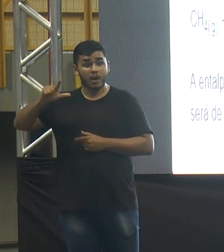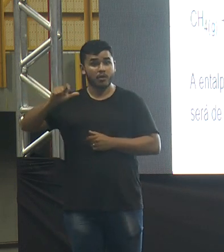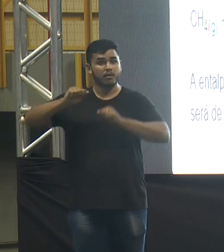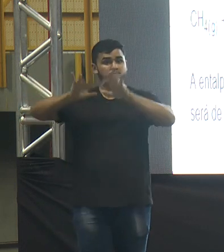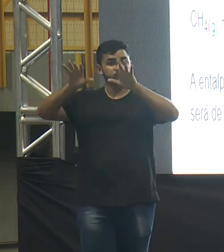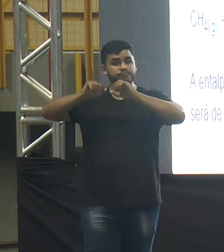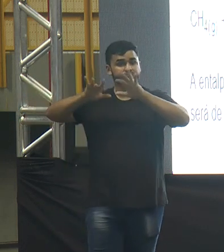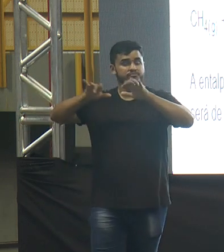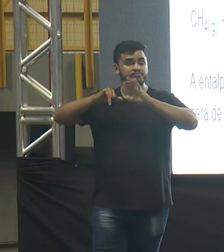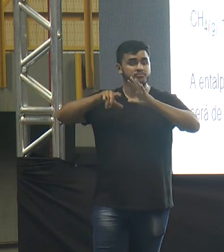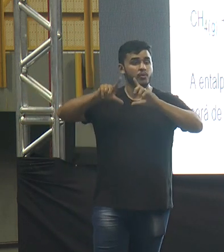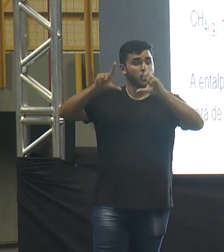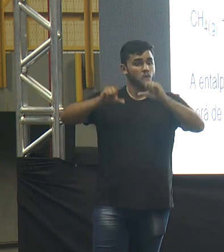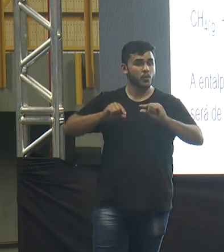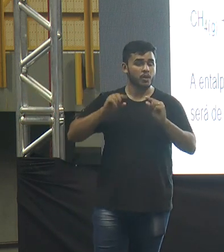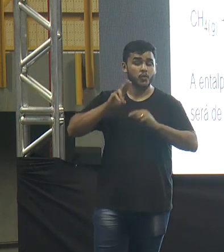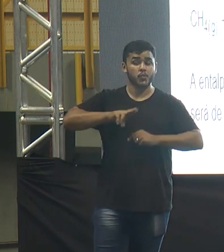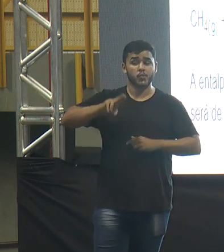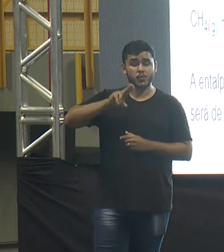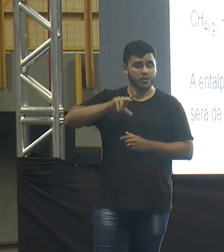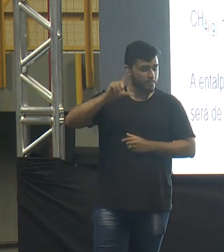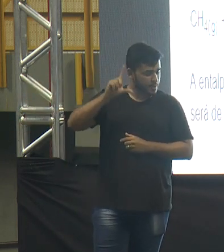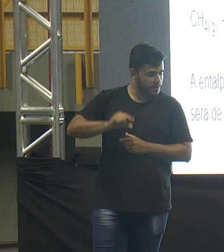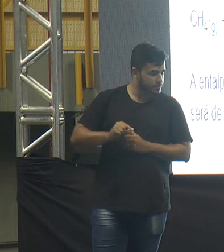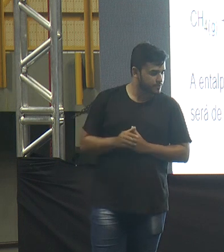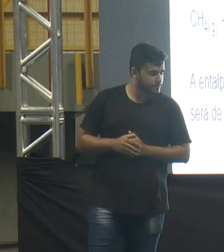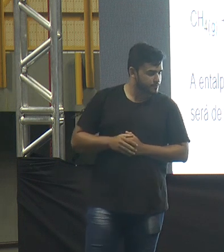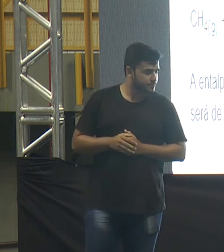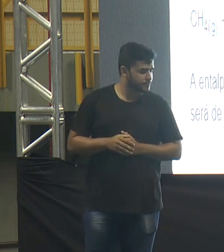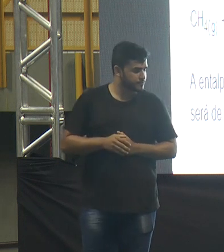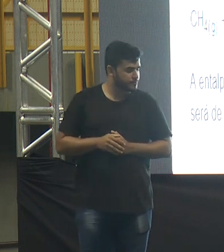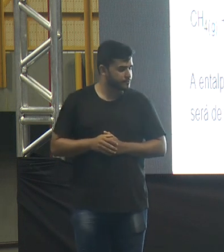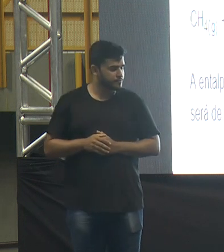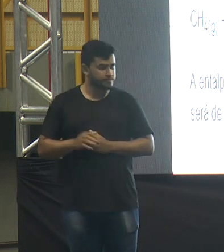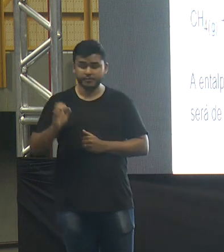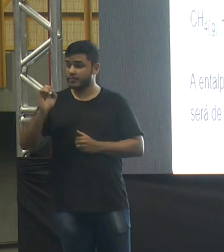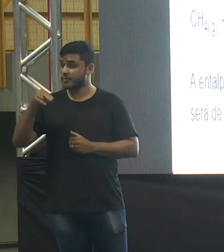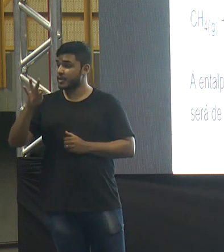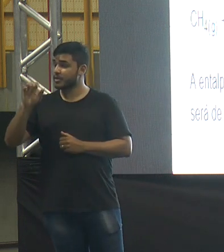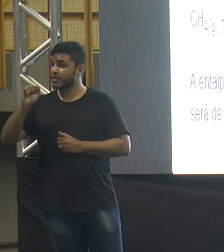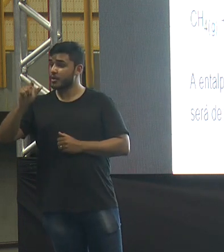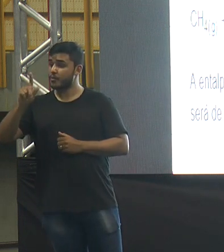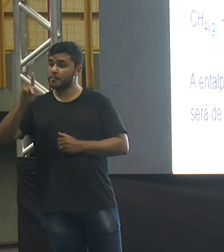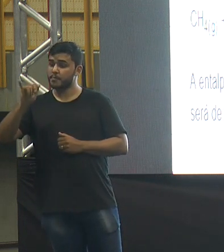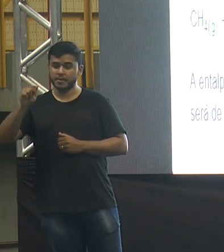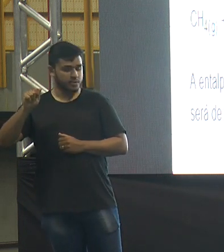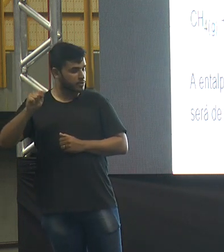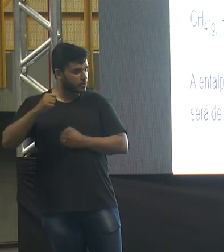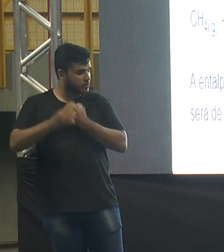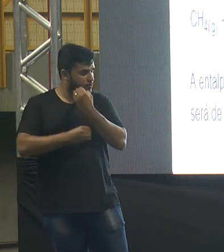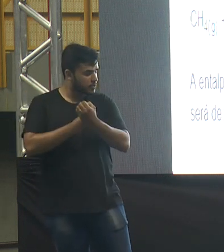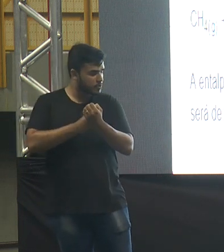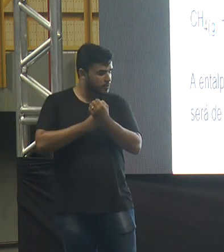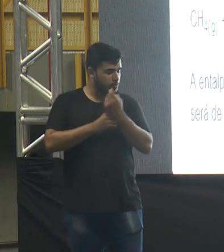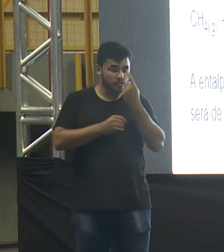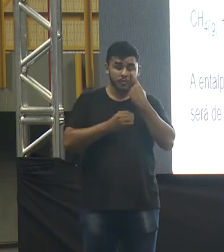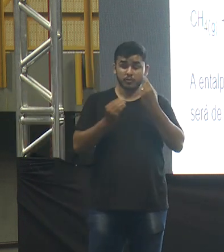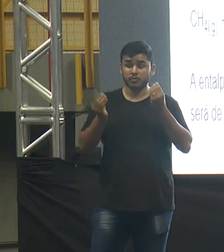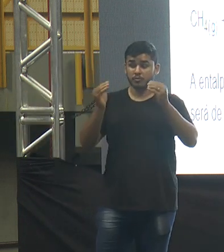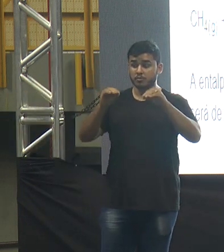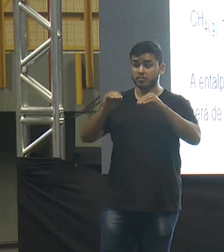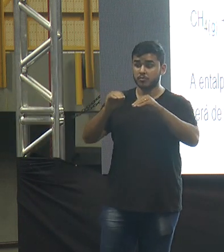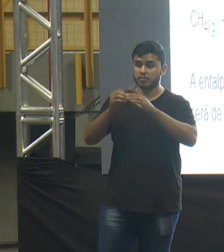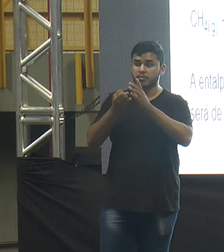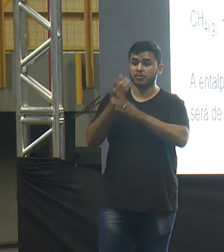poluente, ele é muito utilizado. Aí pergunta, ó, a entalpia reacional em kJ por mol para a combustão de 1 mol de metano,